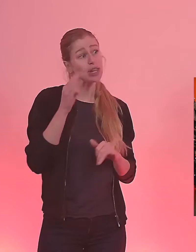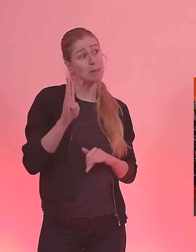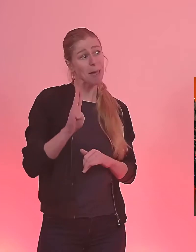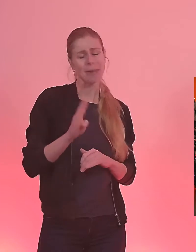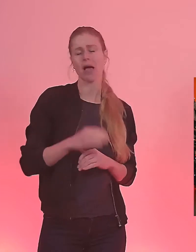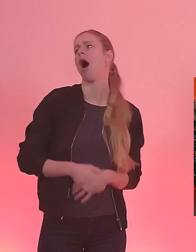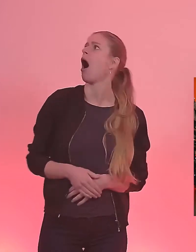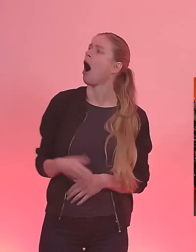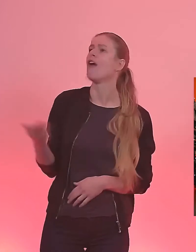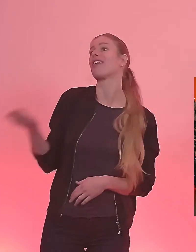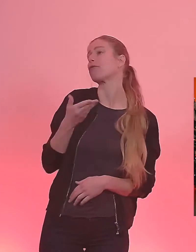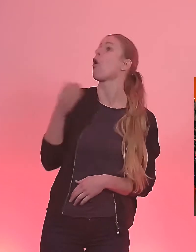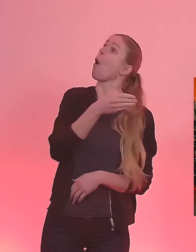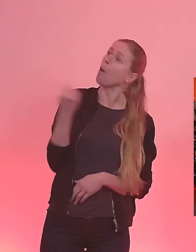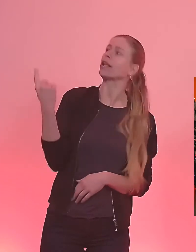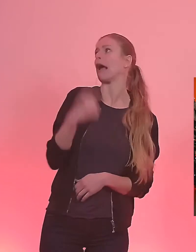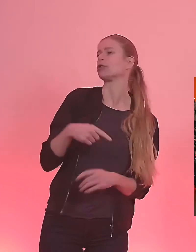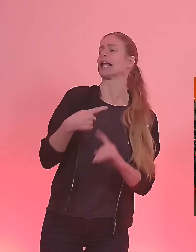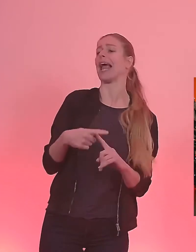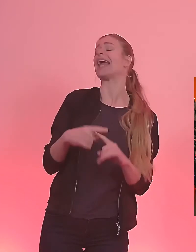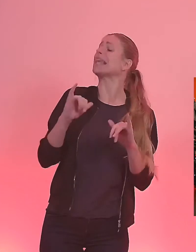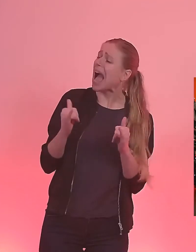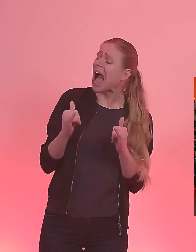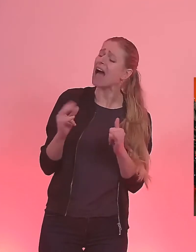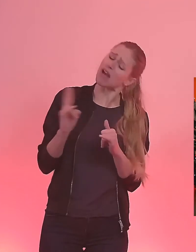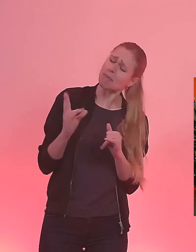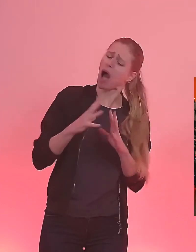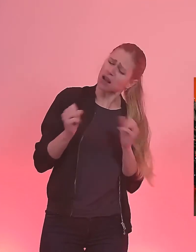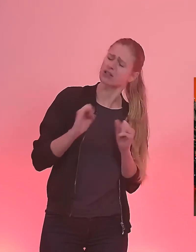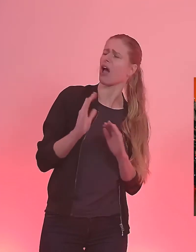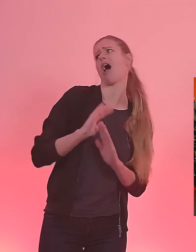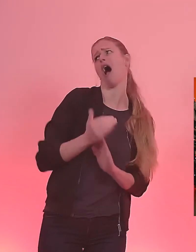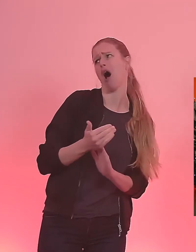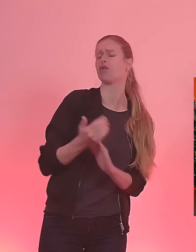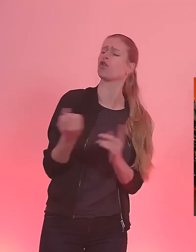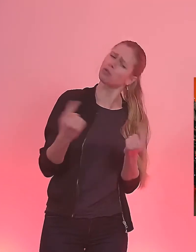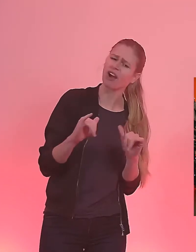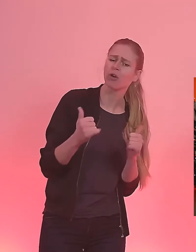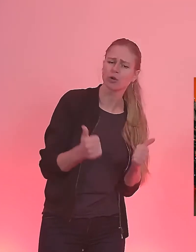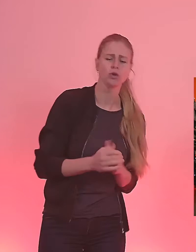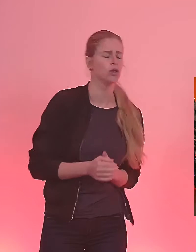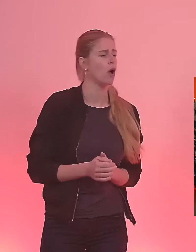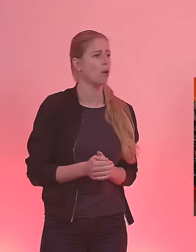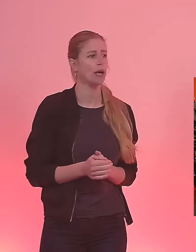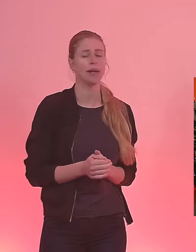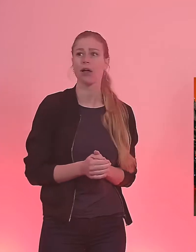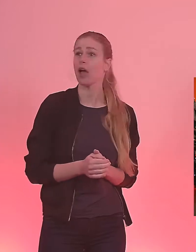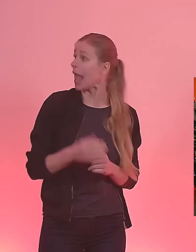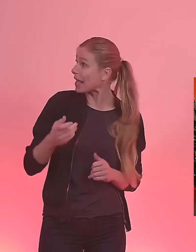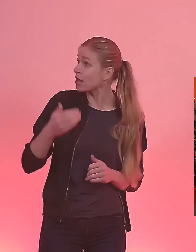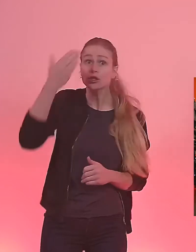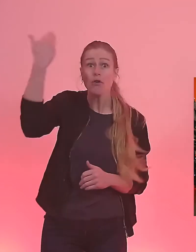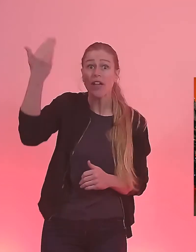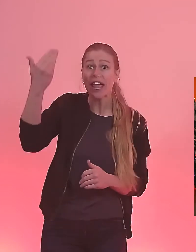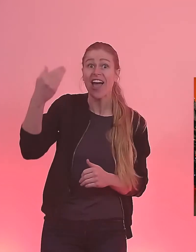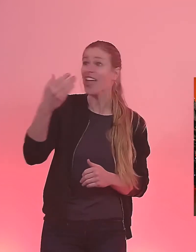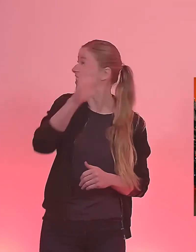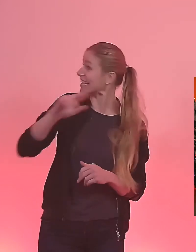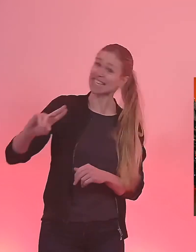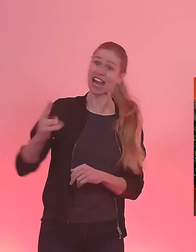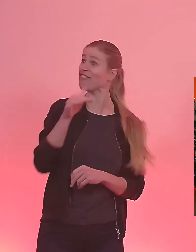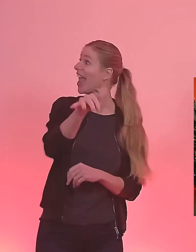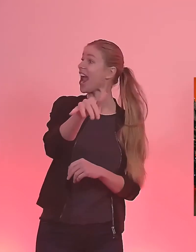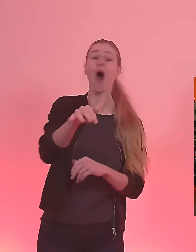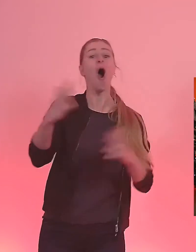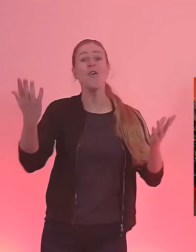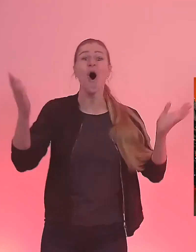voor de 100.000ste keer. Ja, we hebben alles al af. Het komt echt wel goed. Oké. Hey, Sophie. De kids zijn nu weer.